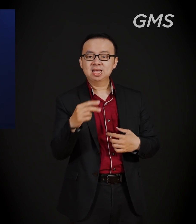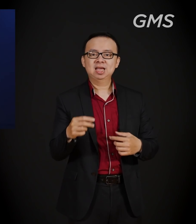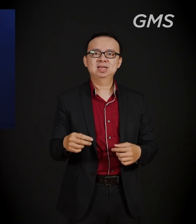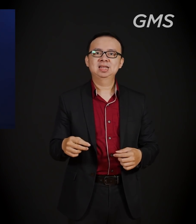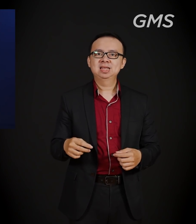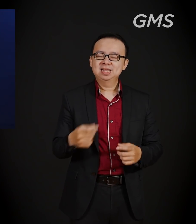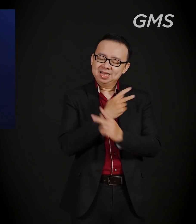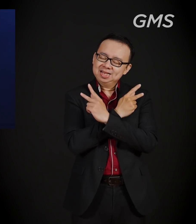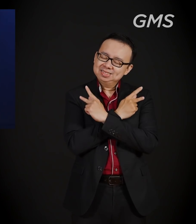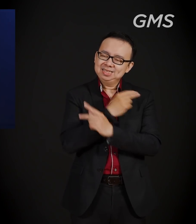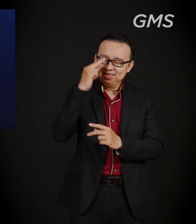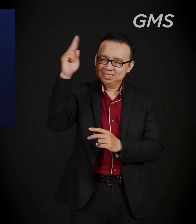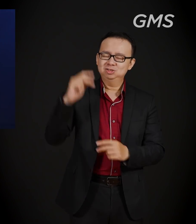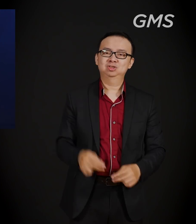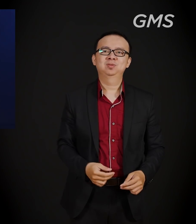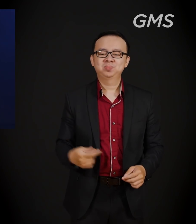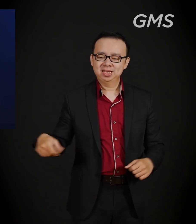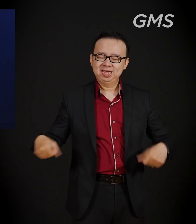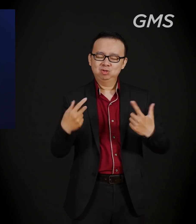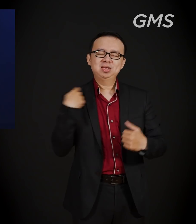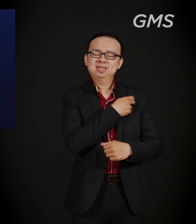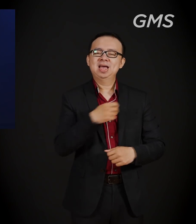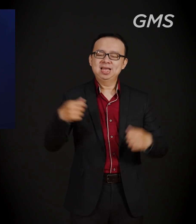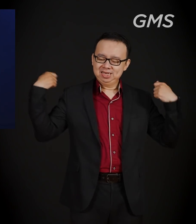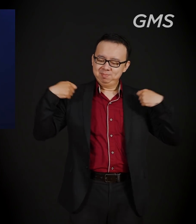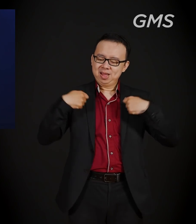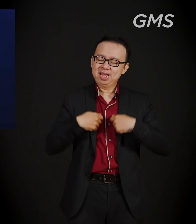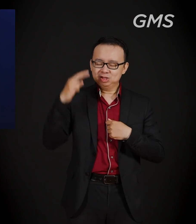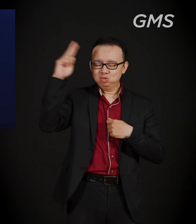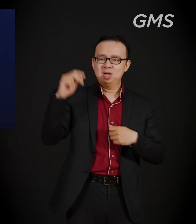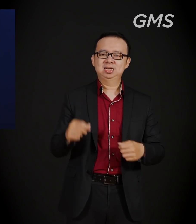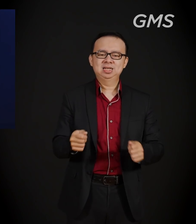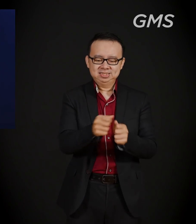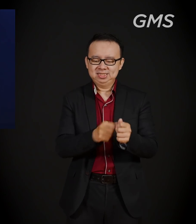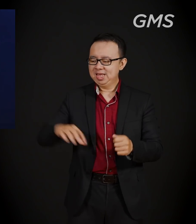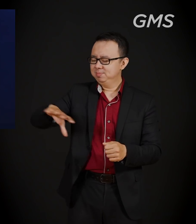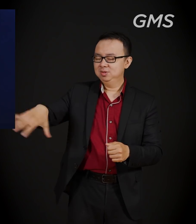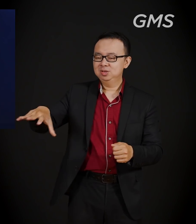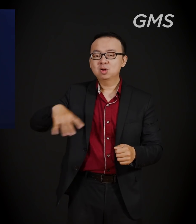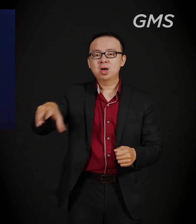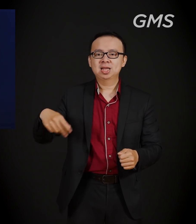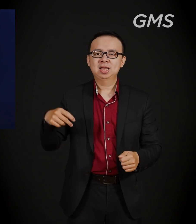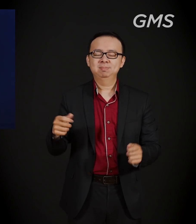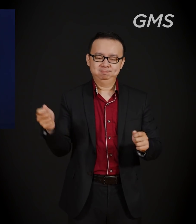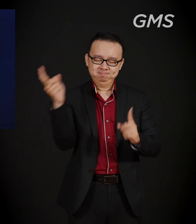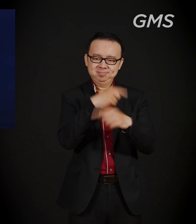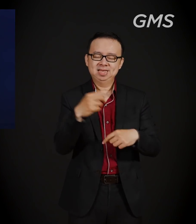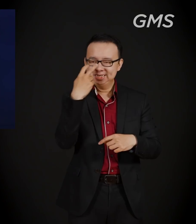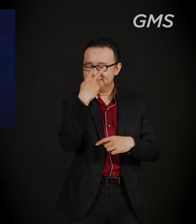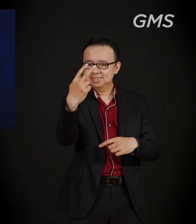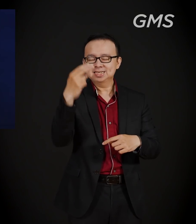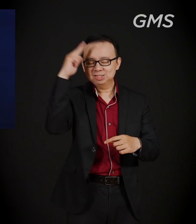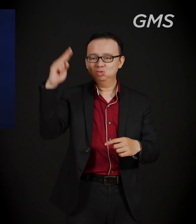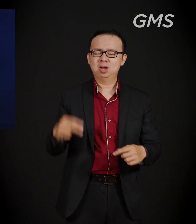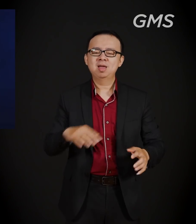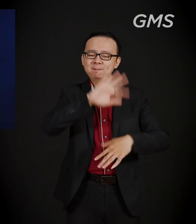Biar hidup jemaat ini semakin dipakai setiap individu, setiap family menjadi saksi-saksi yang hidup di dunia ini. Biar